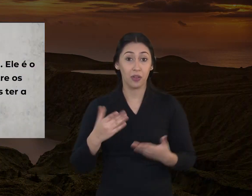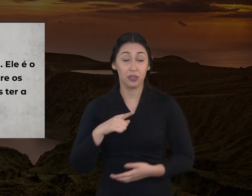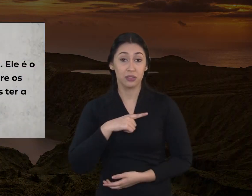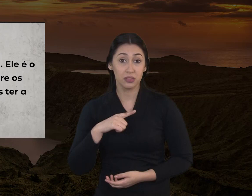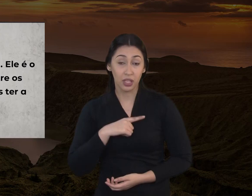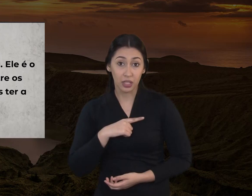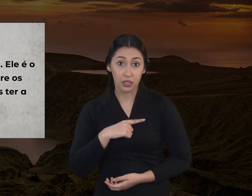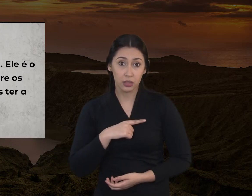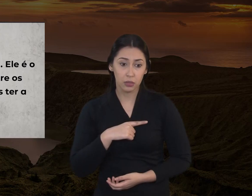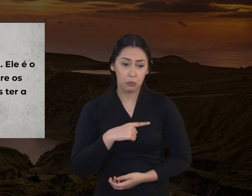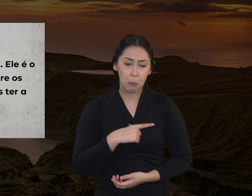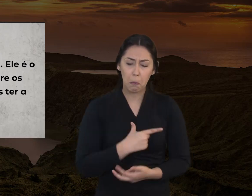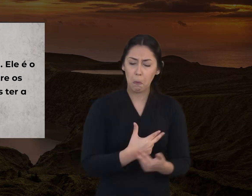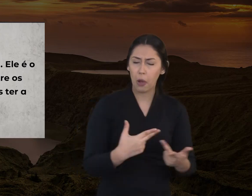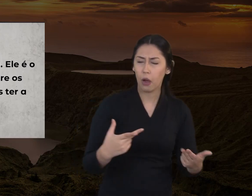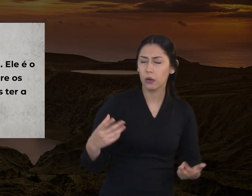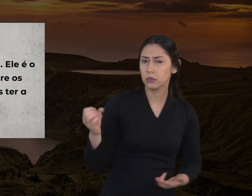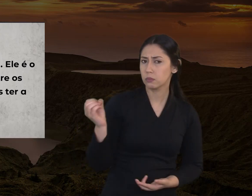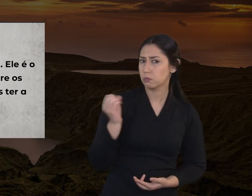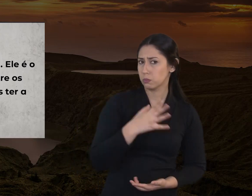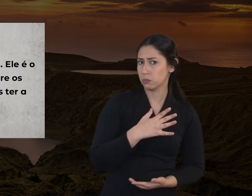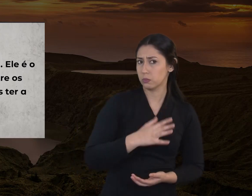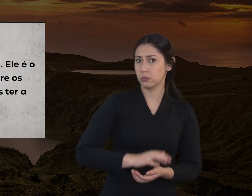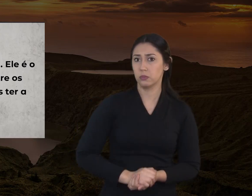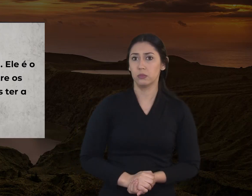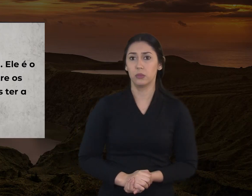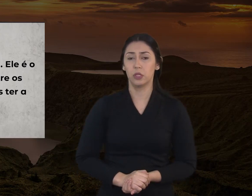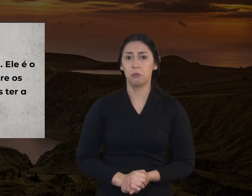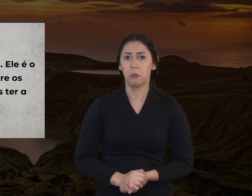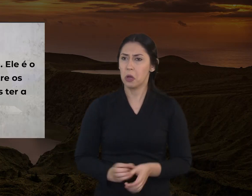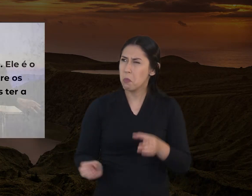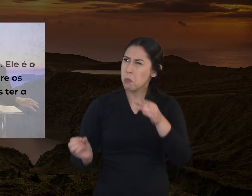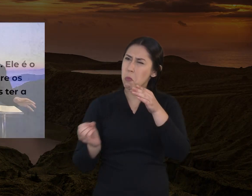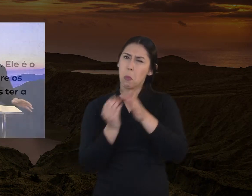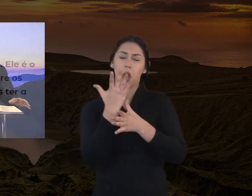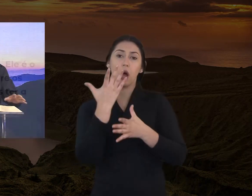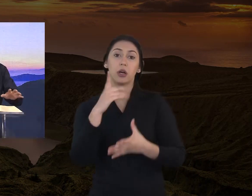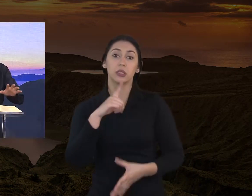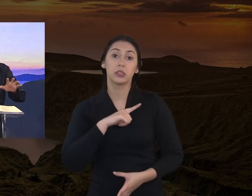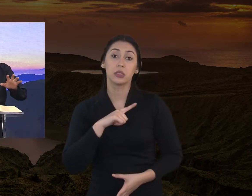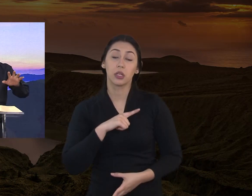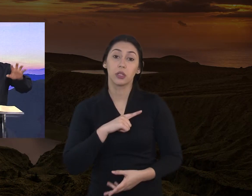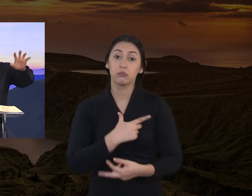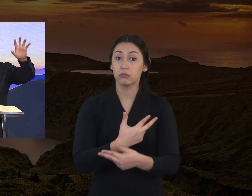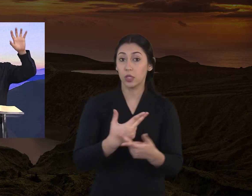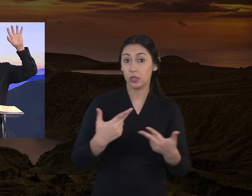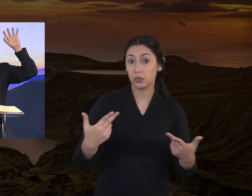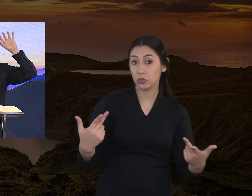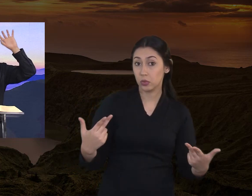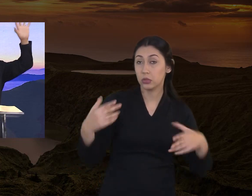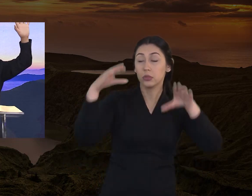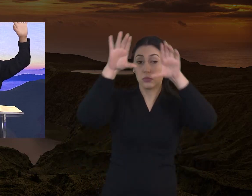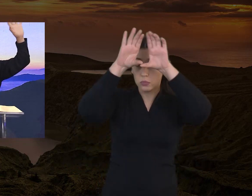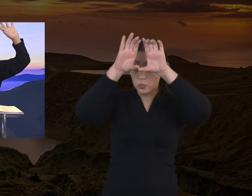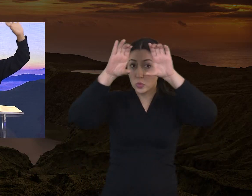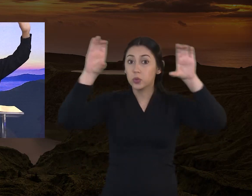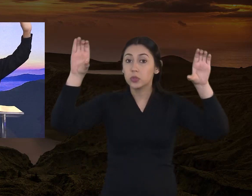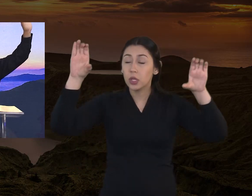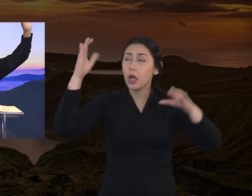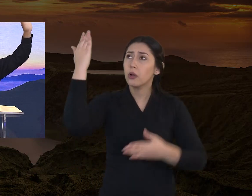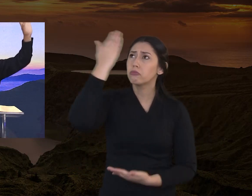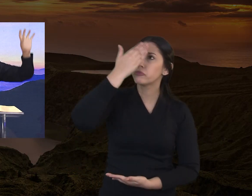novo elemento. Até então, nós temos em toda a criação as coisas que Deus criou nos céus, as